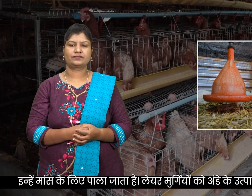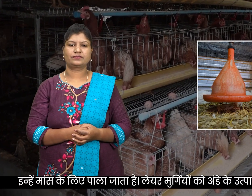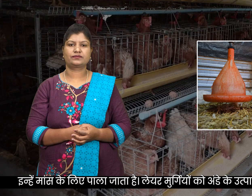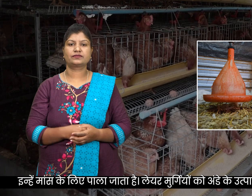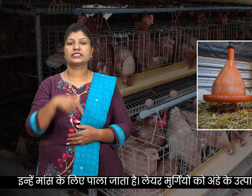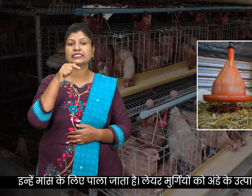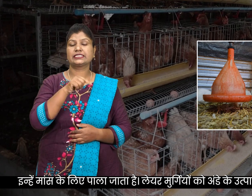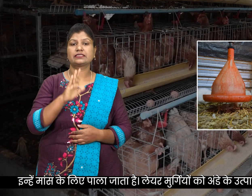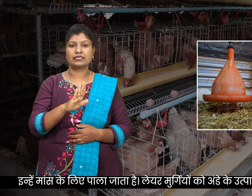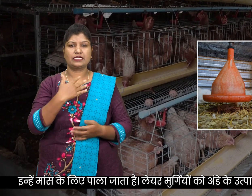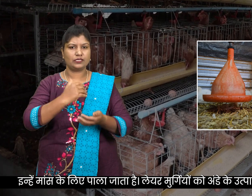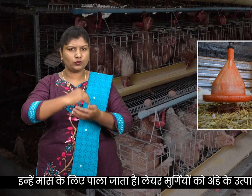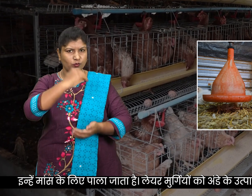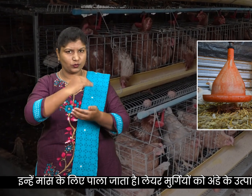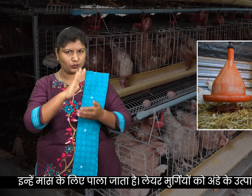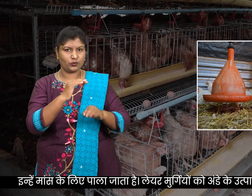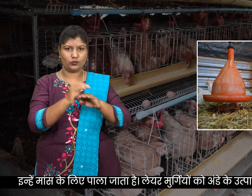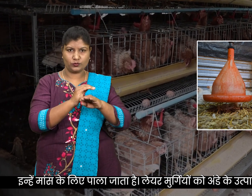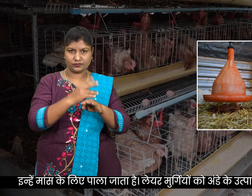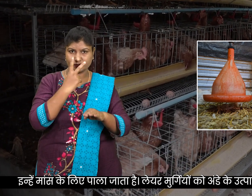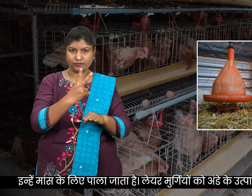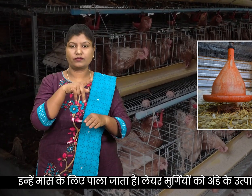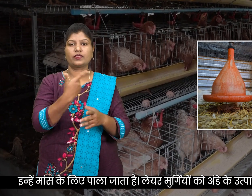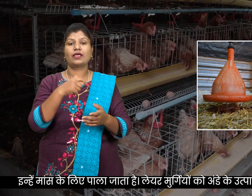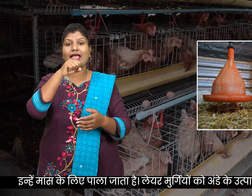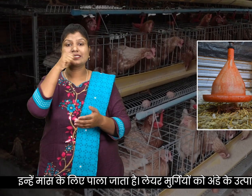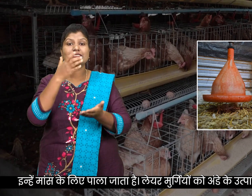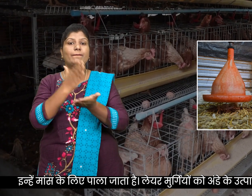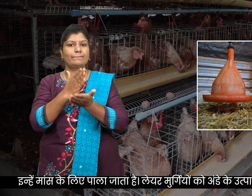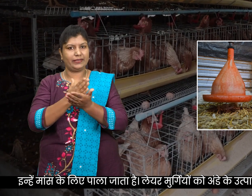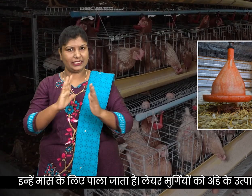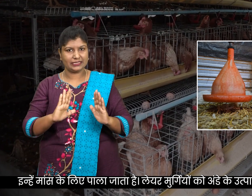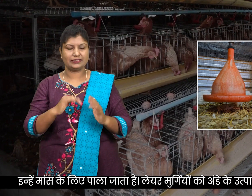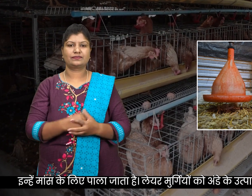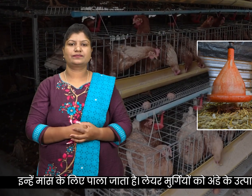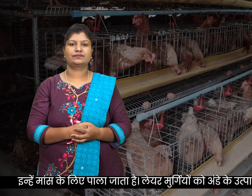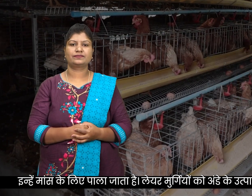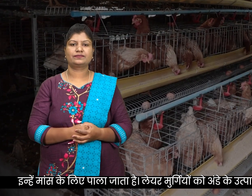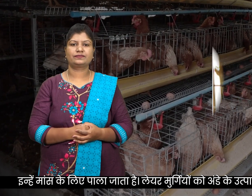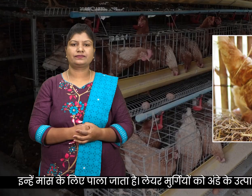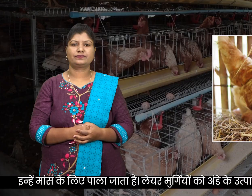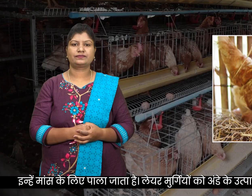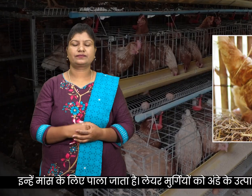इन्हें मांस के लिए पाला जाता है। लेयर मुर्गियों को अंडे के उत्पादन के लिए पाला जाता